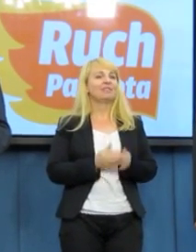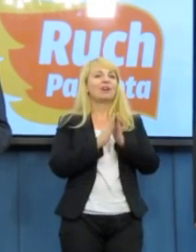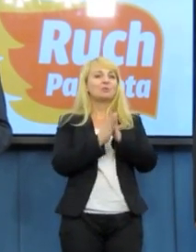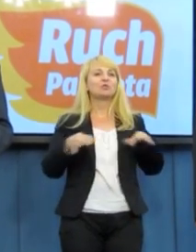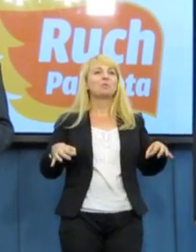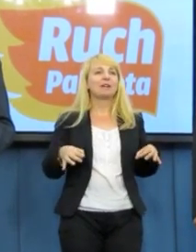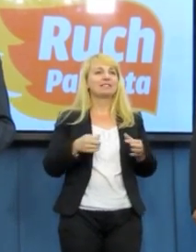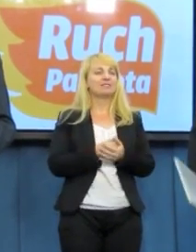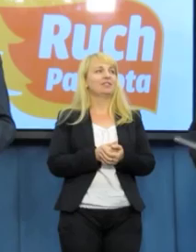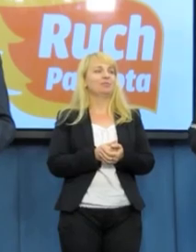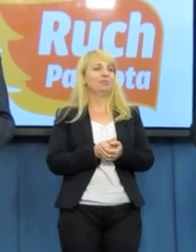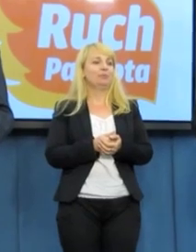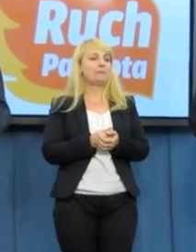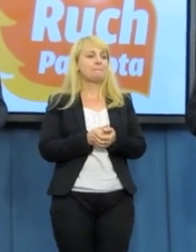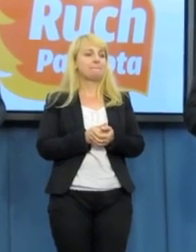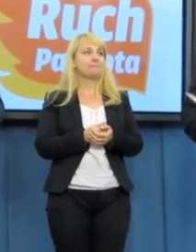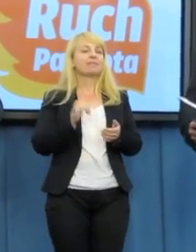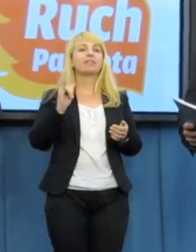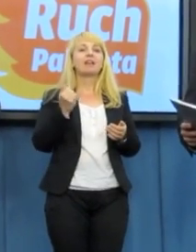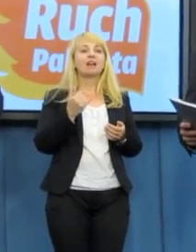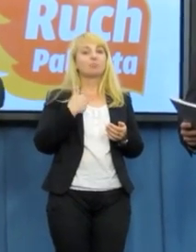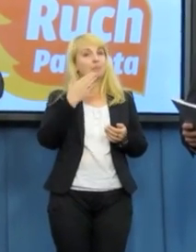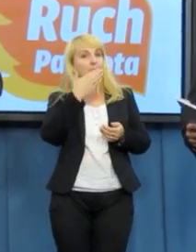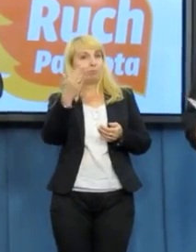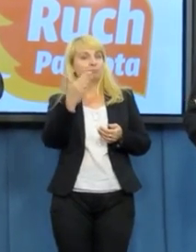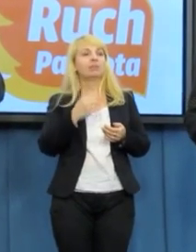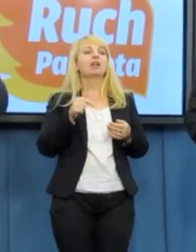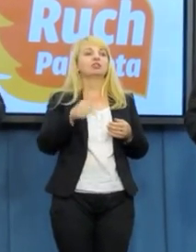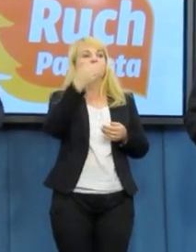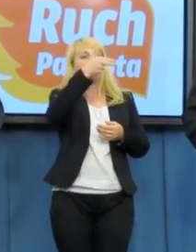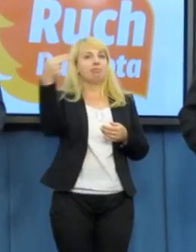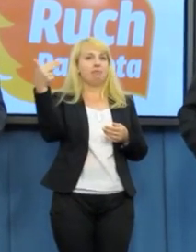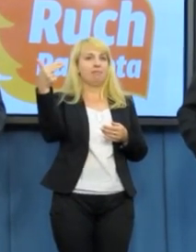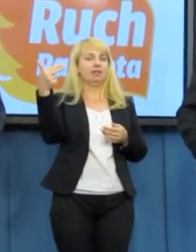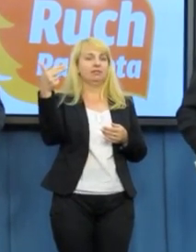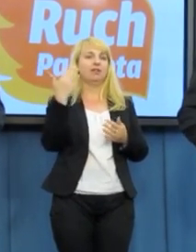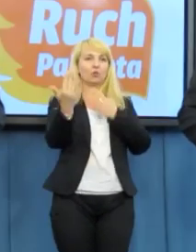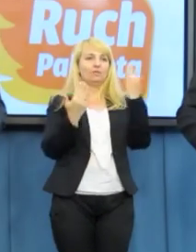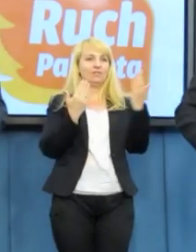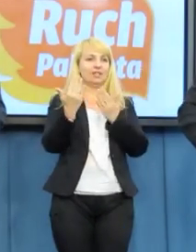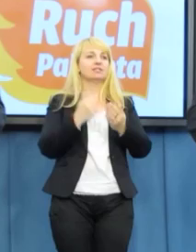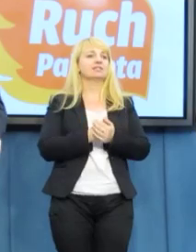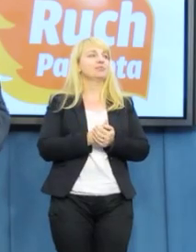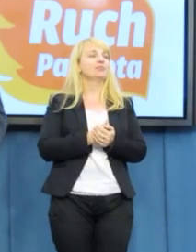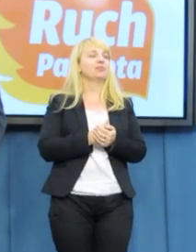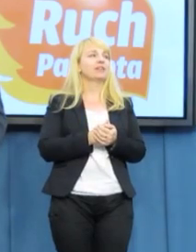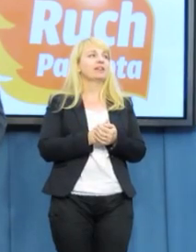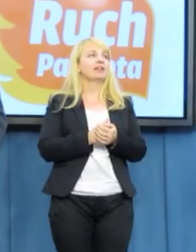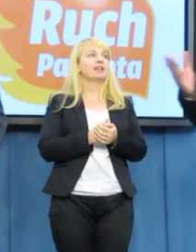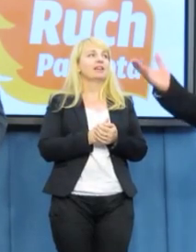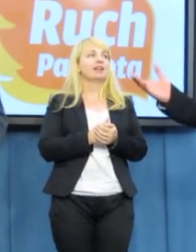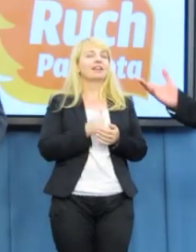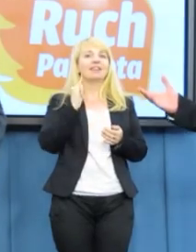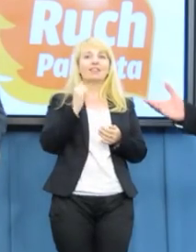Proszę Państwa, jak wskazuje na to temat naszej konferencji